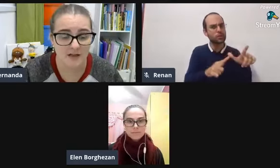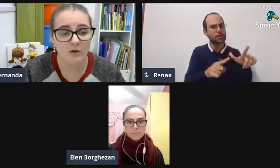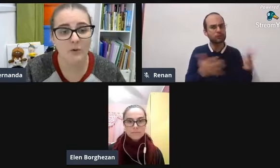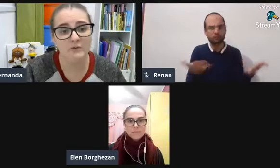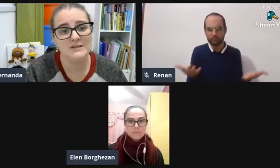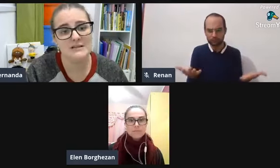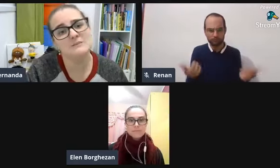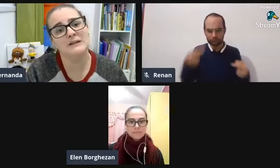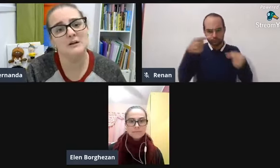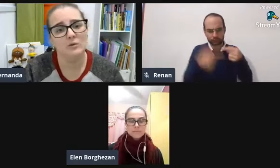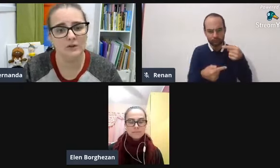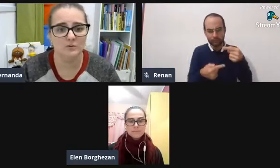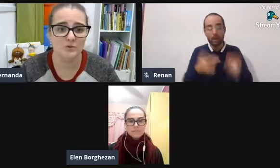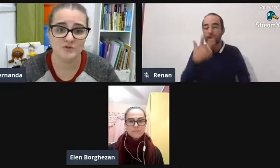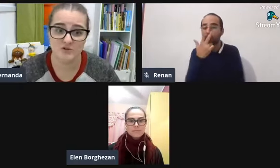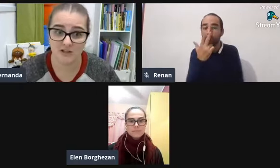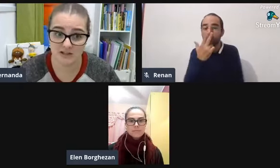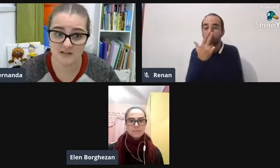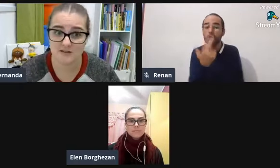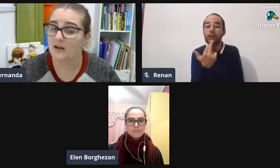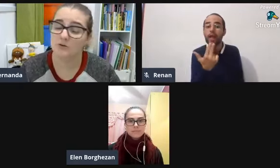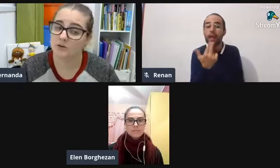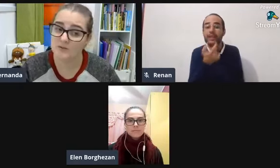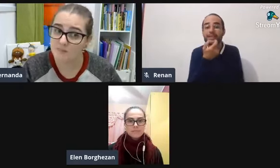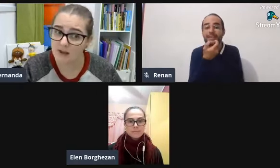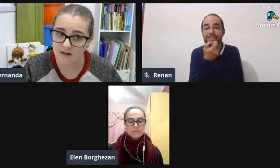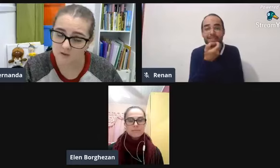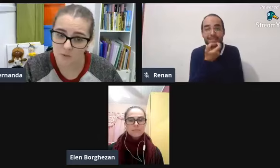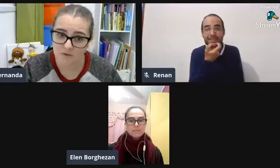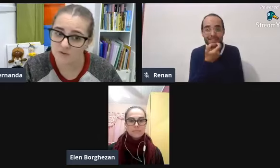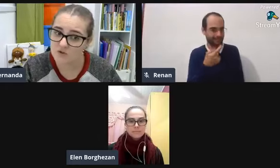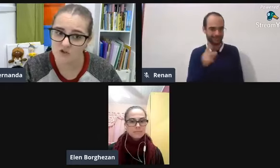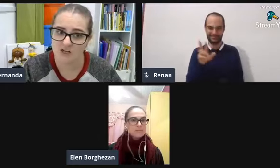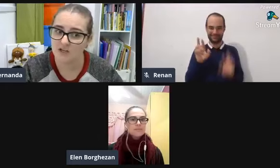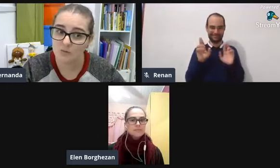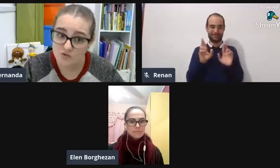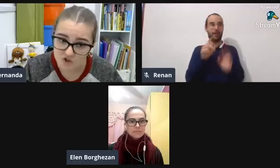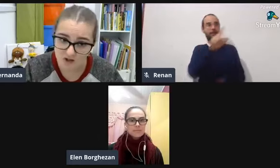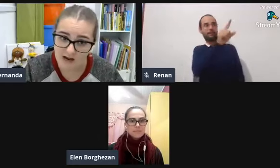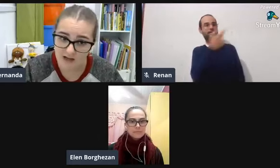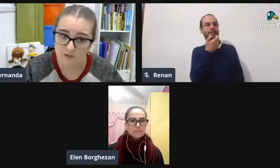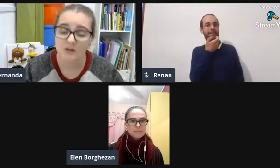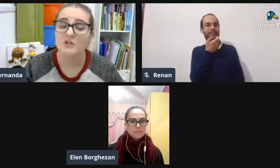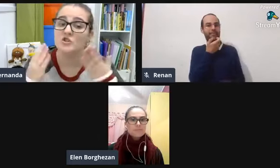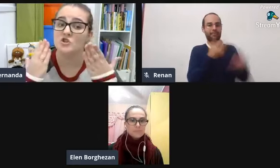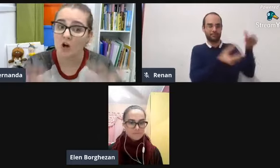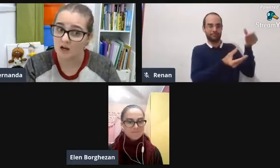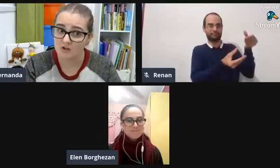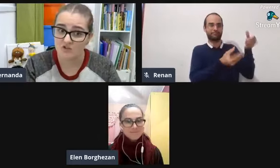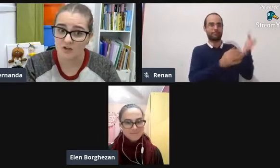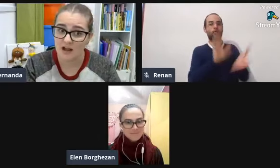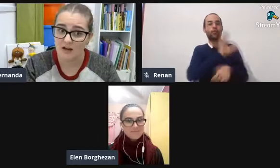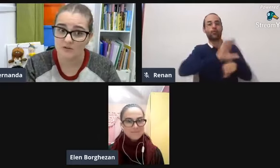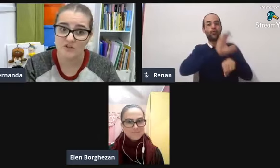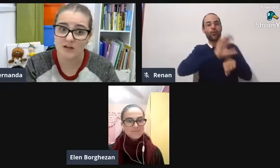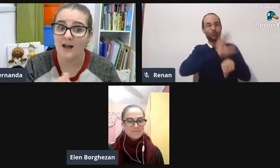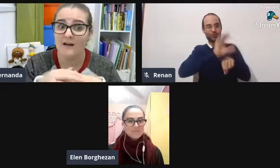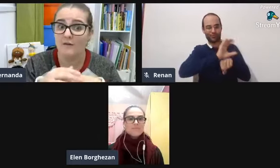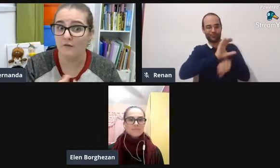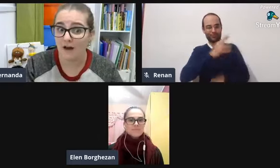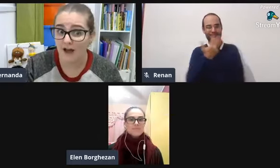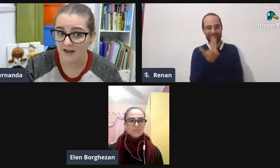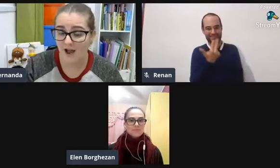inglês. Quando você se matricula num curso de inglês, tu não espera que o teu professor chegue com um dicionário, te jogue o dicionário e